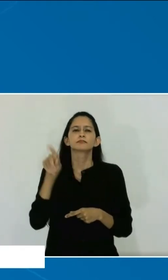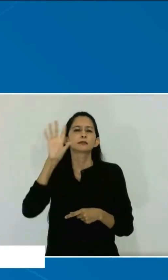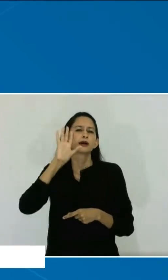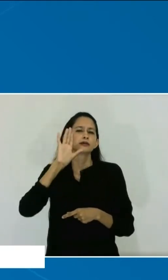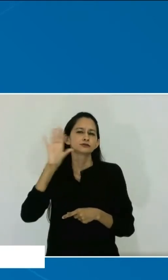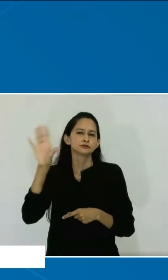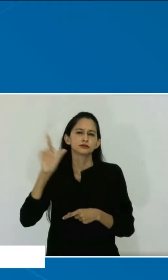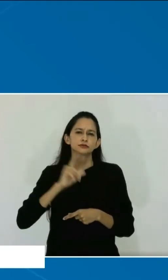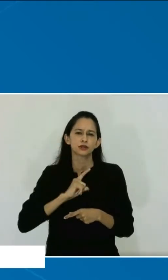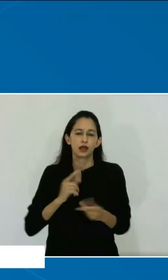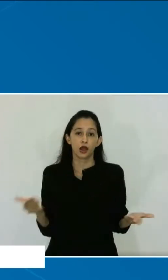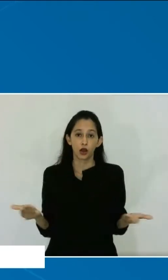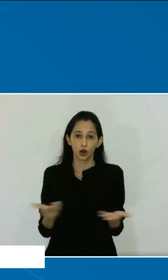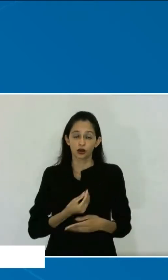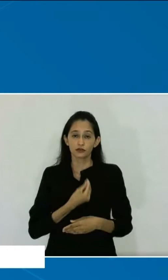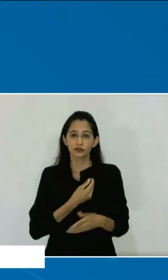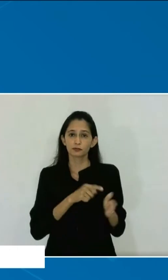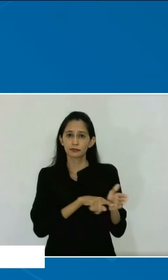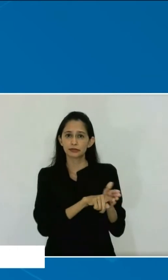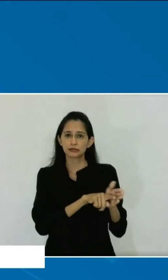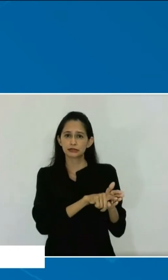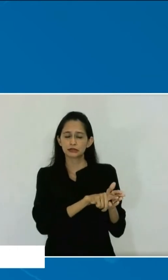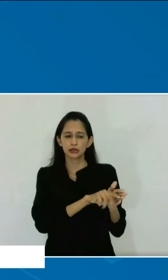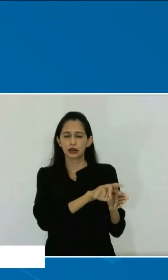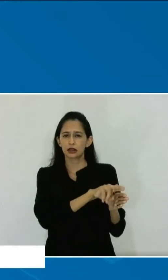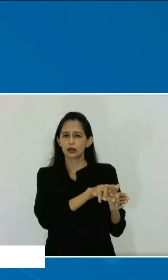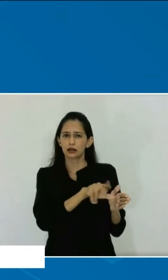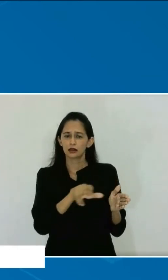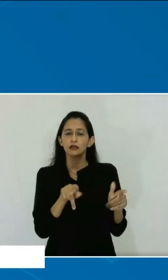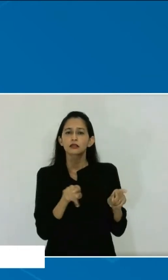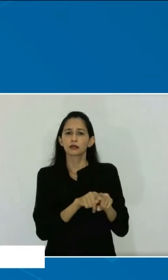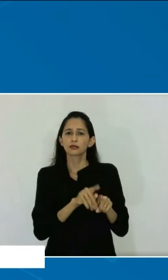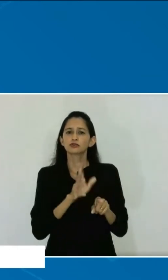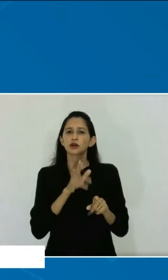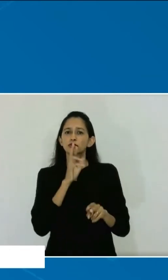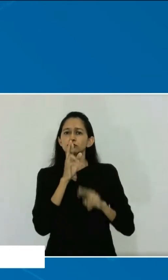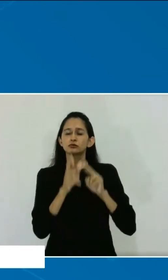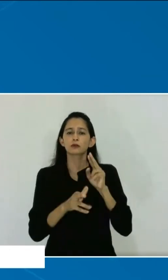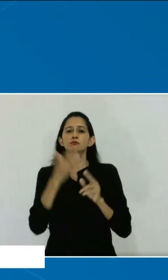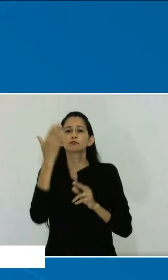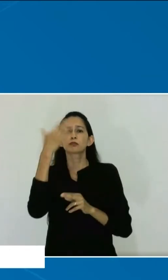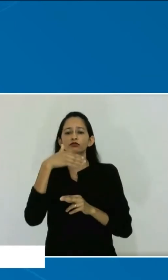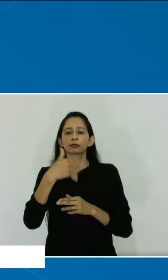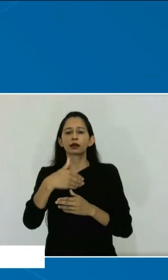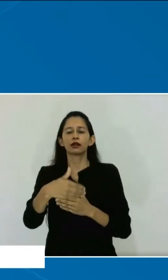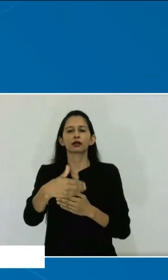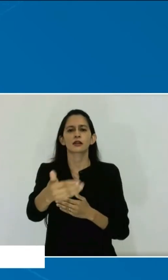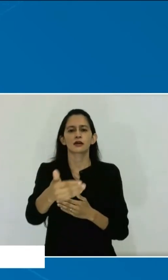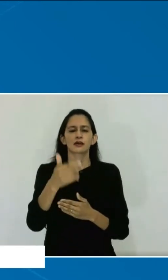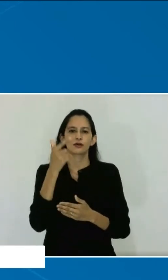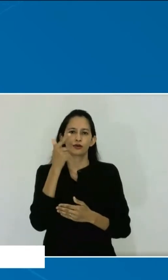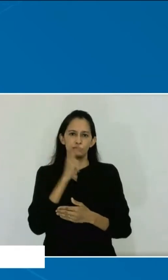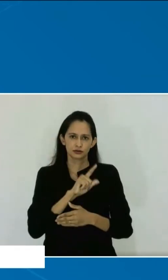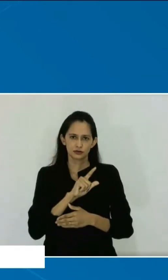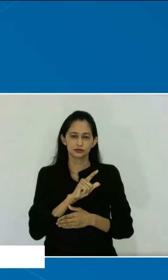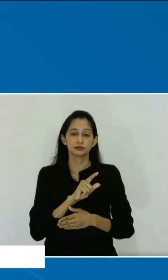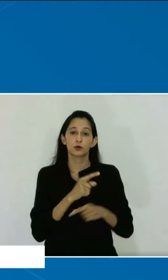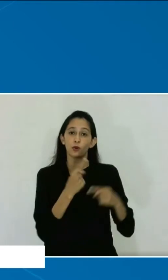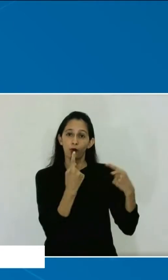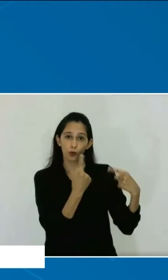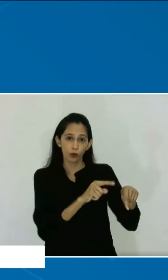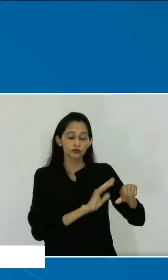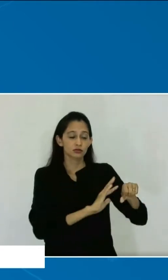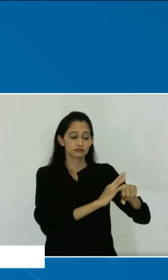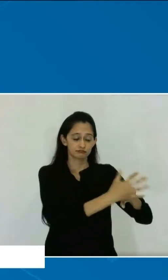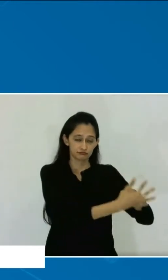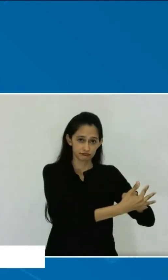pesquisas nesse momento estão em curso e quantos resultados nós colheremos para enfrentar a própria Covid